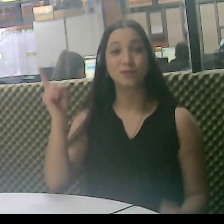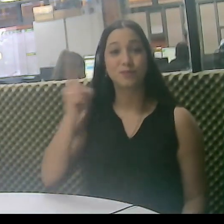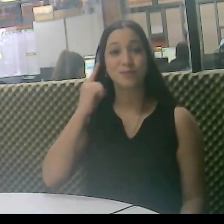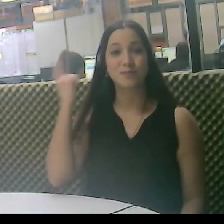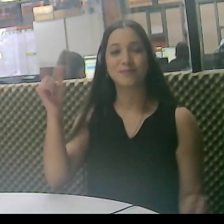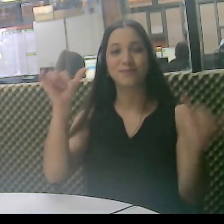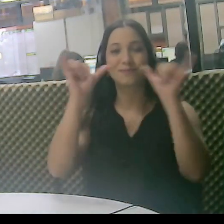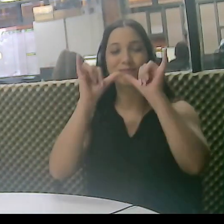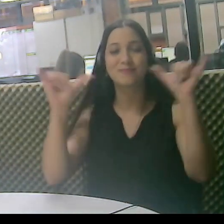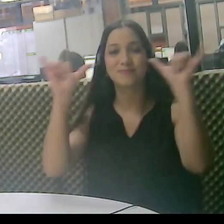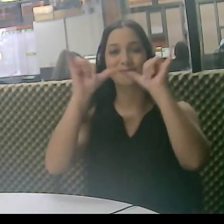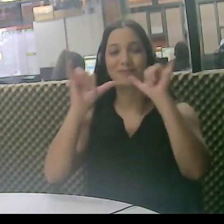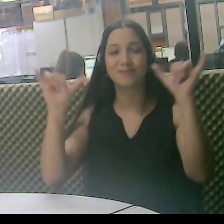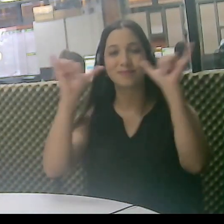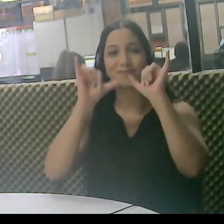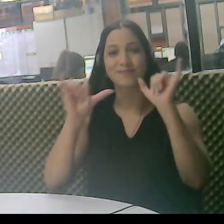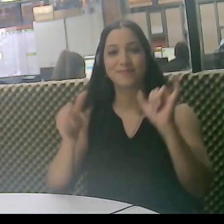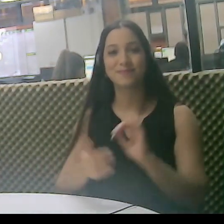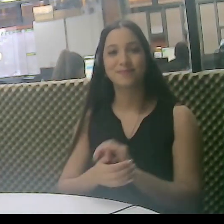Giro de